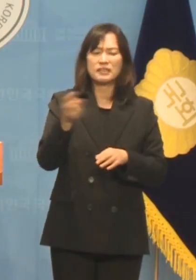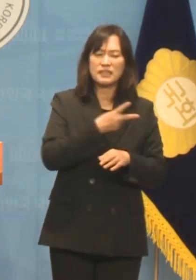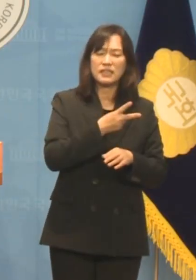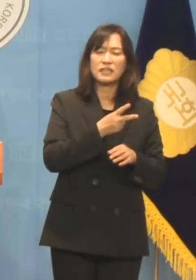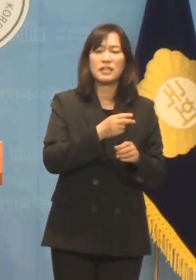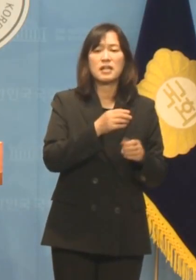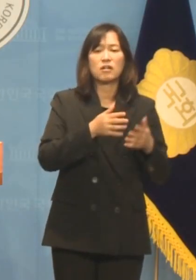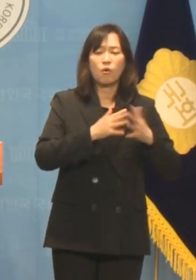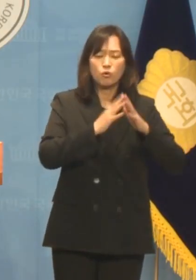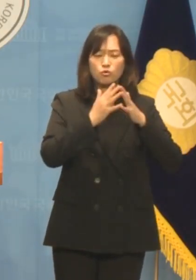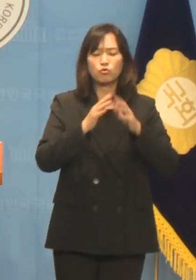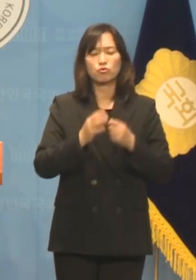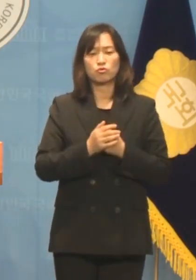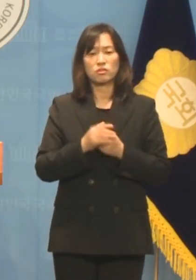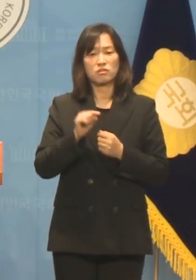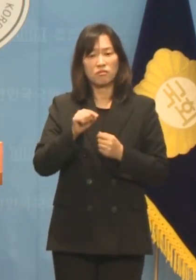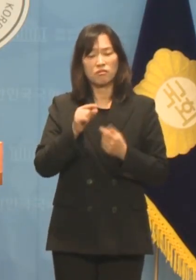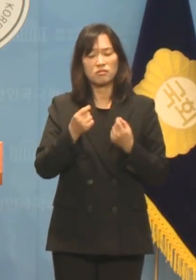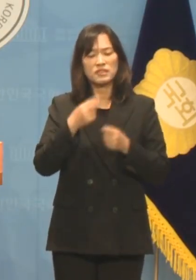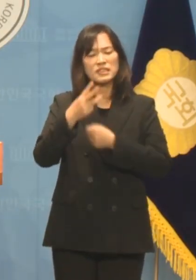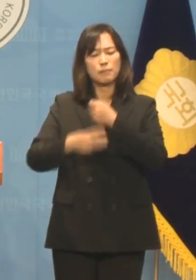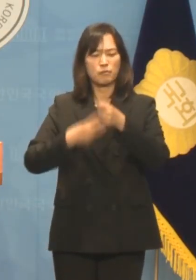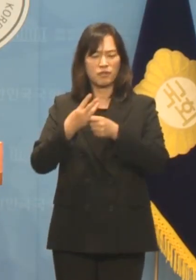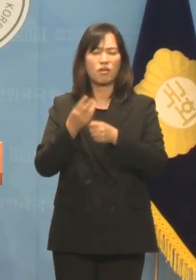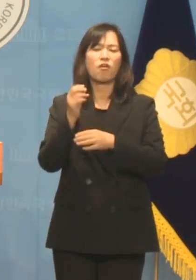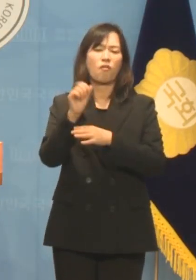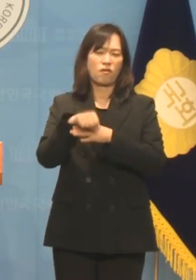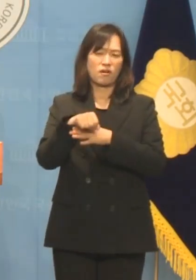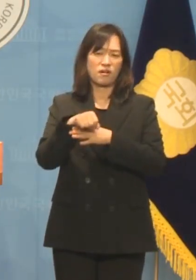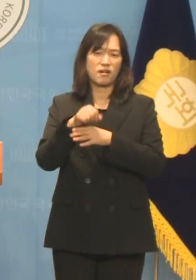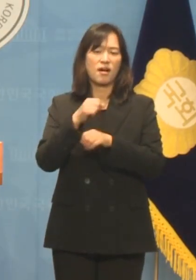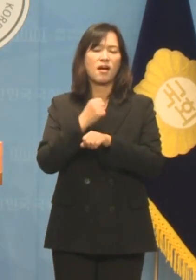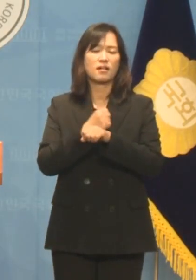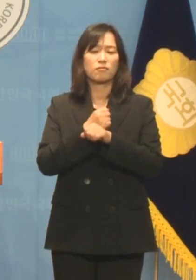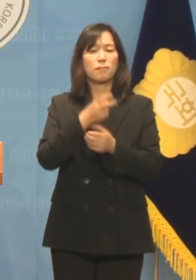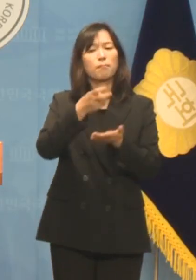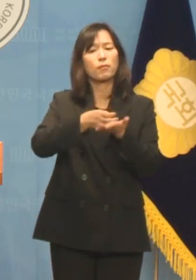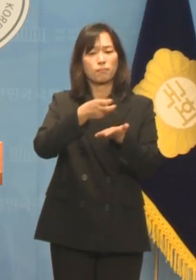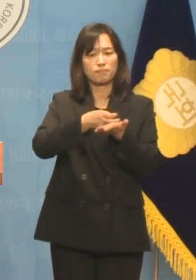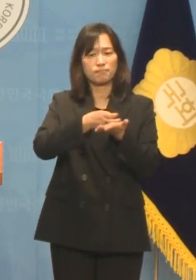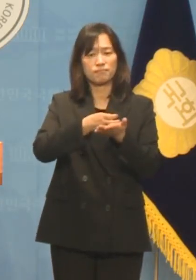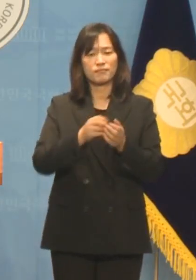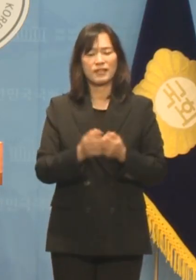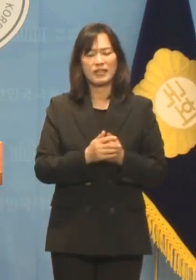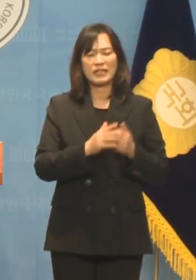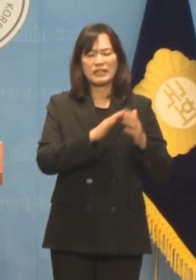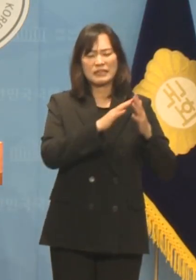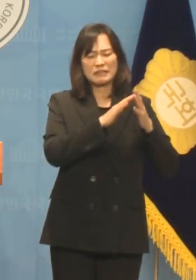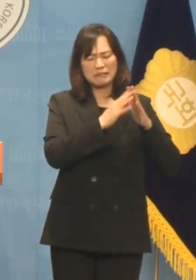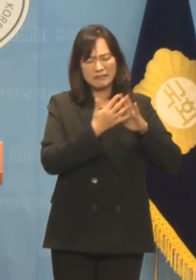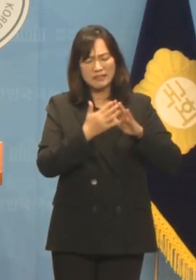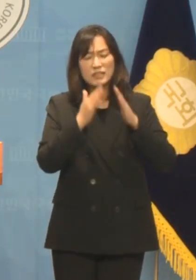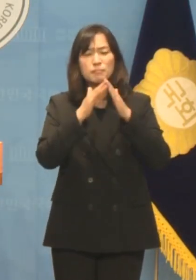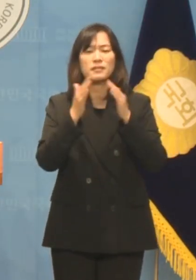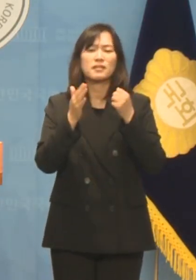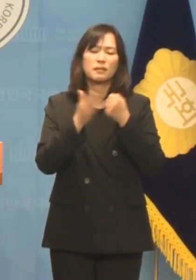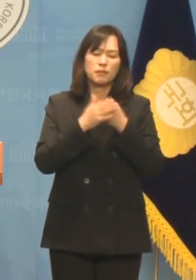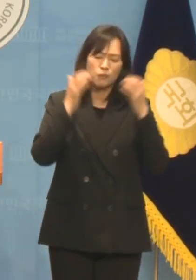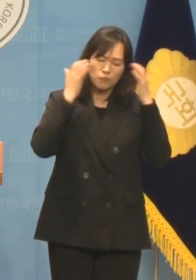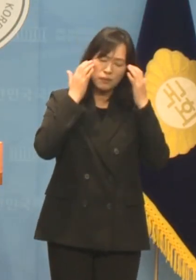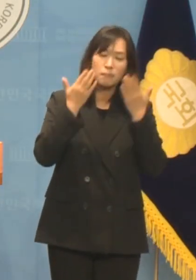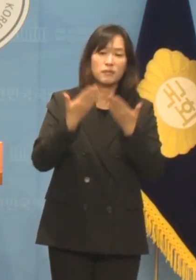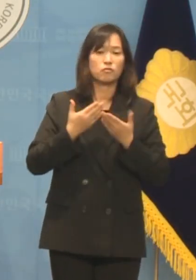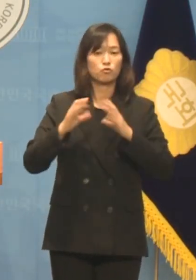재개발을 3년 내에 인허가가 나올 수 있도록 하는 법안입니다. 낡은 주택 때문에 고통받는